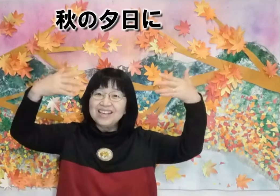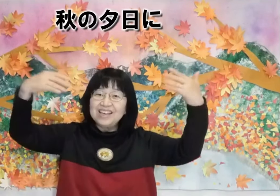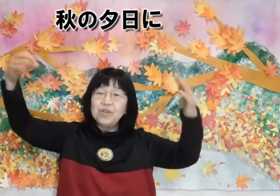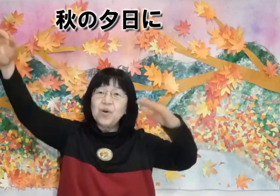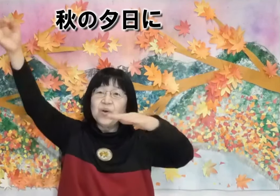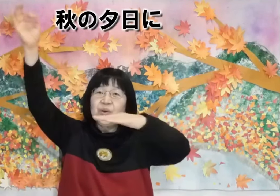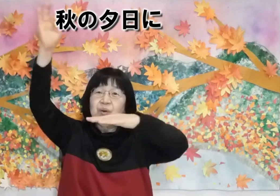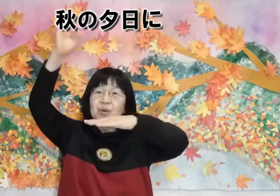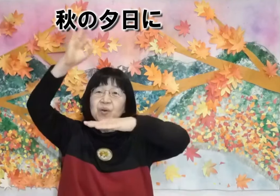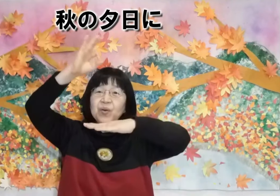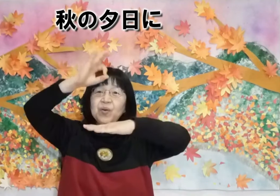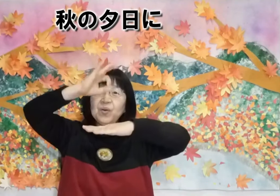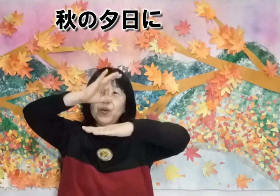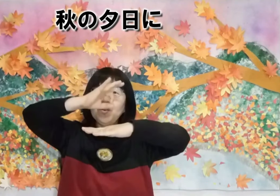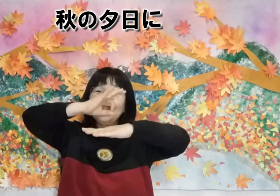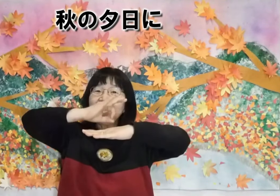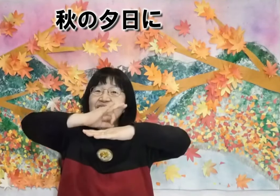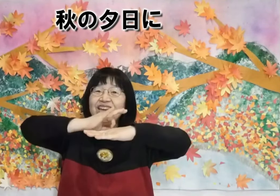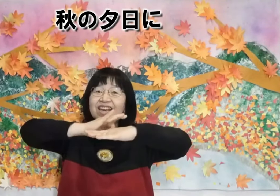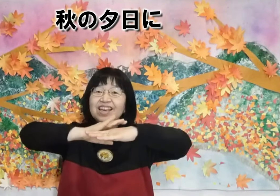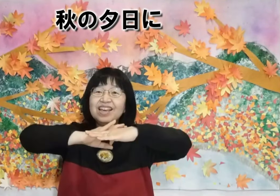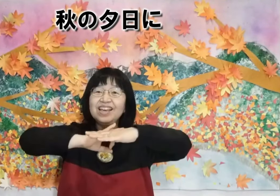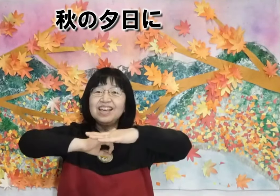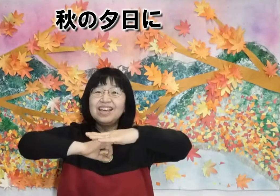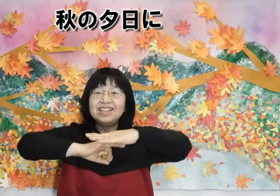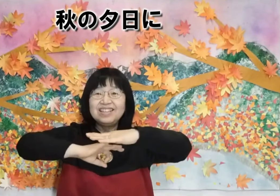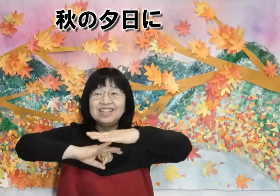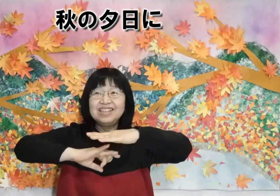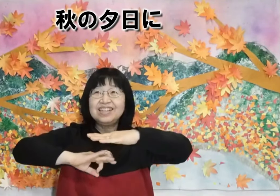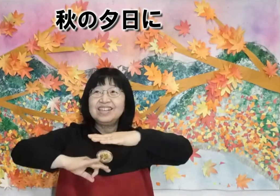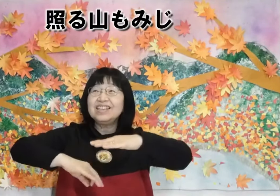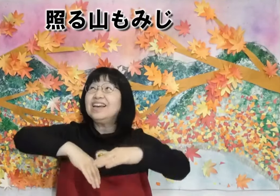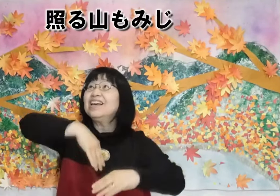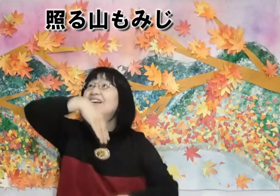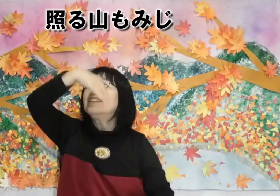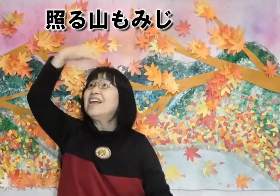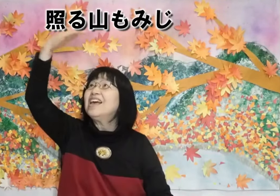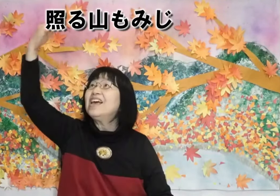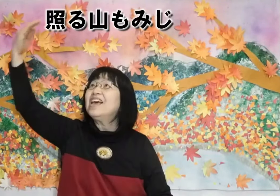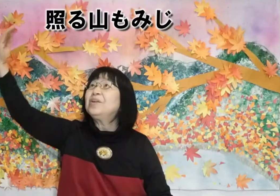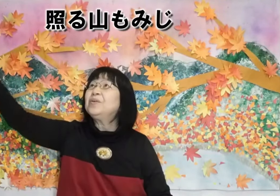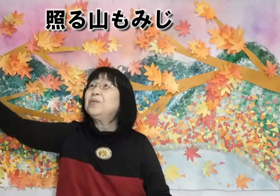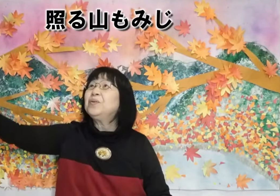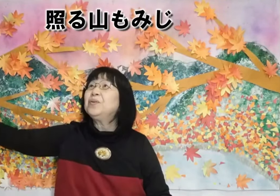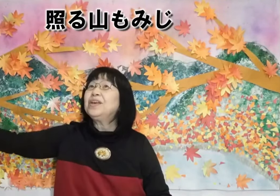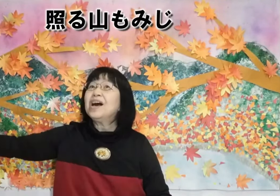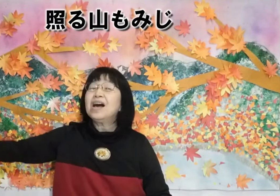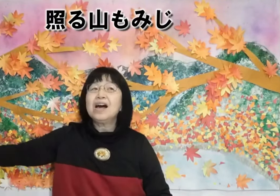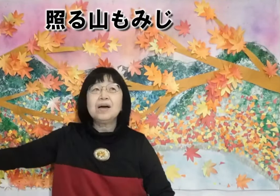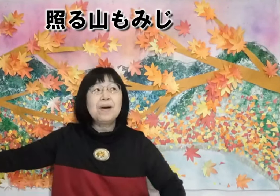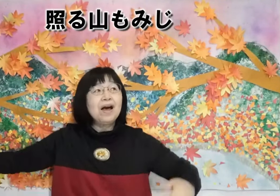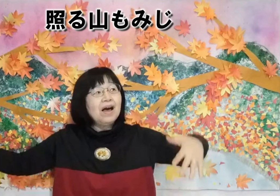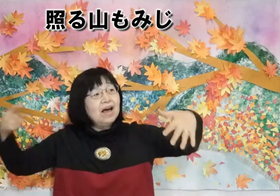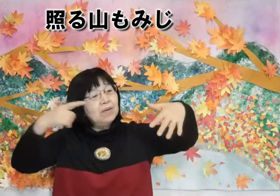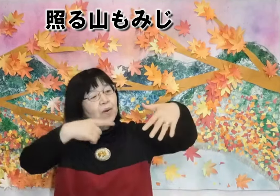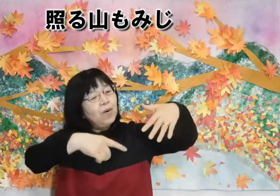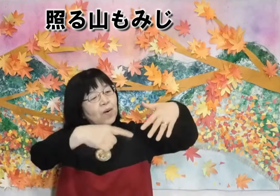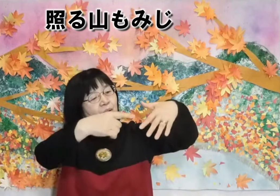秋の夕日に出る山も